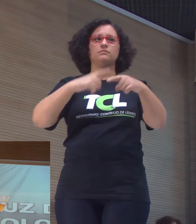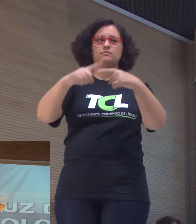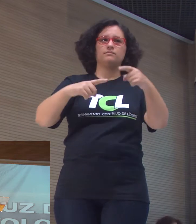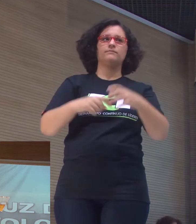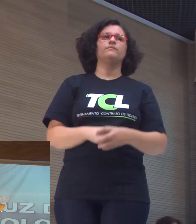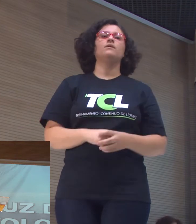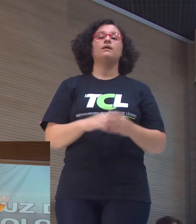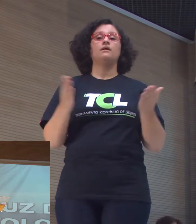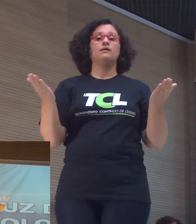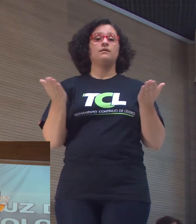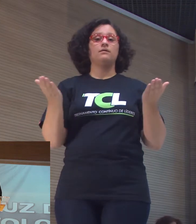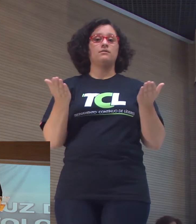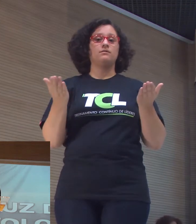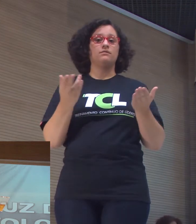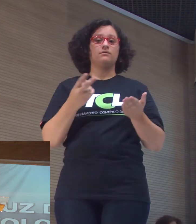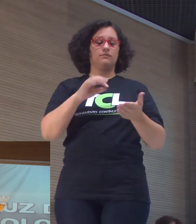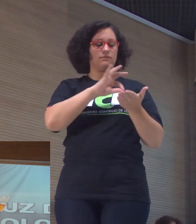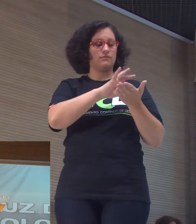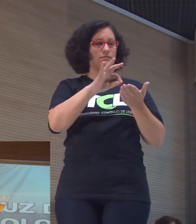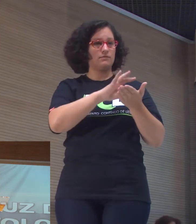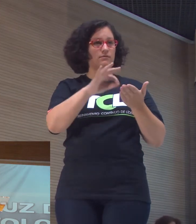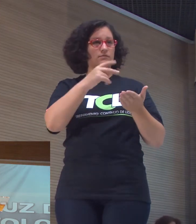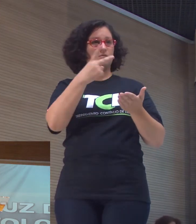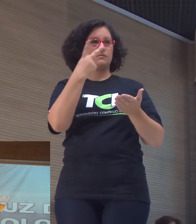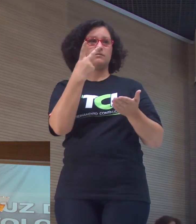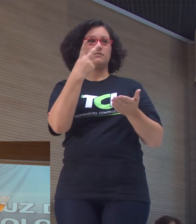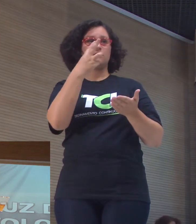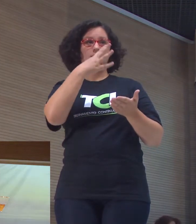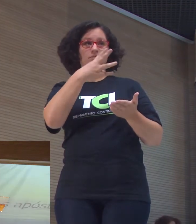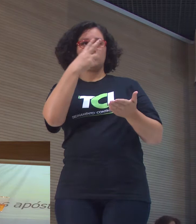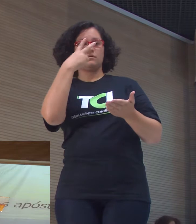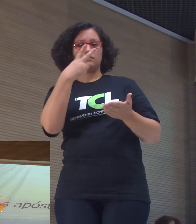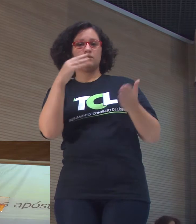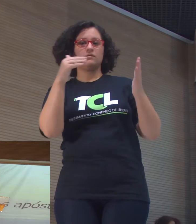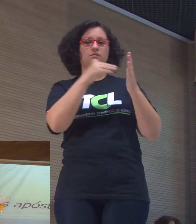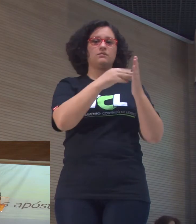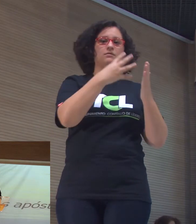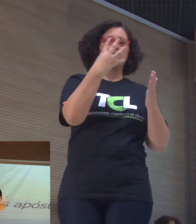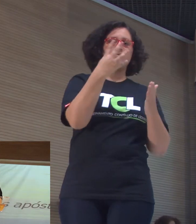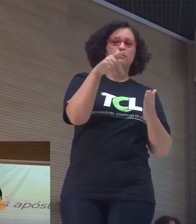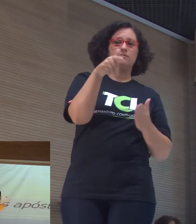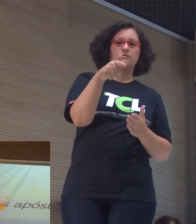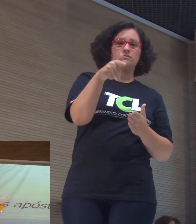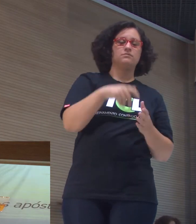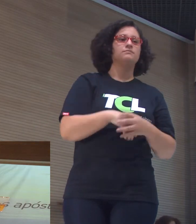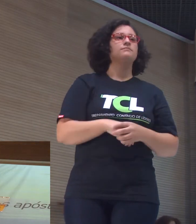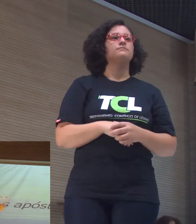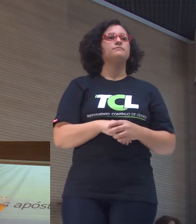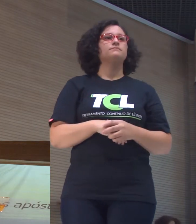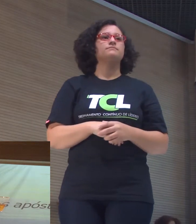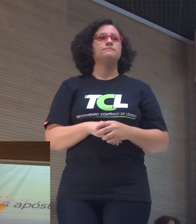estudar aqui dos versículos 42 a 47, entre esses versículos, e a gente